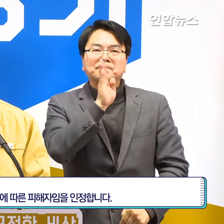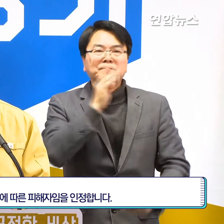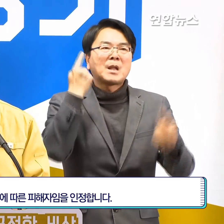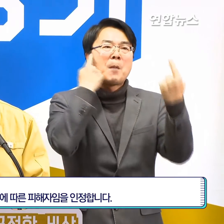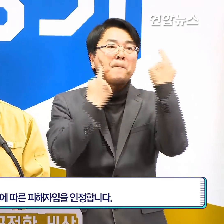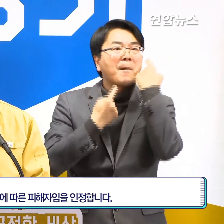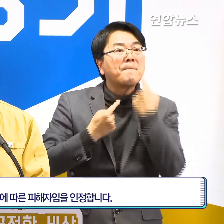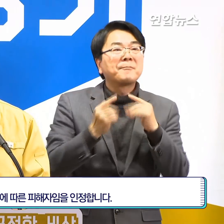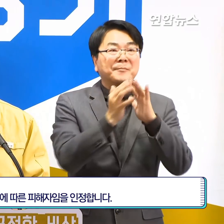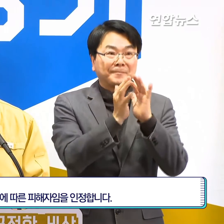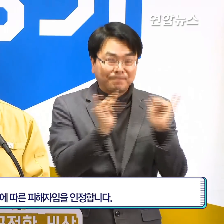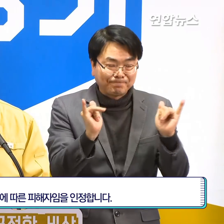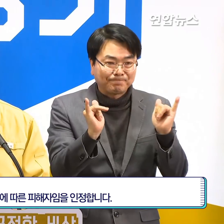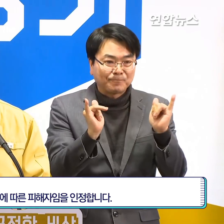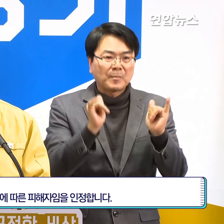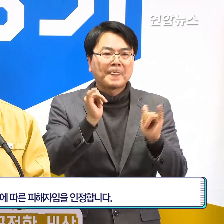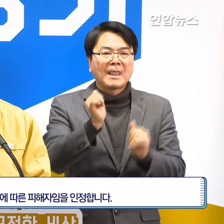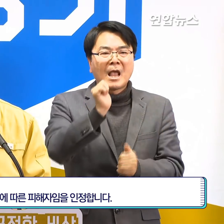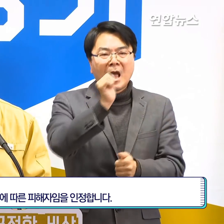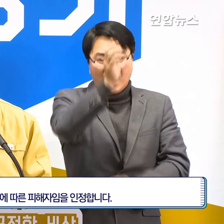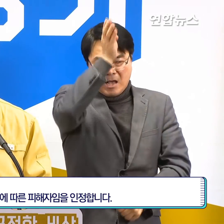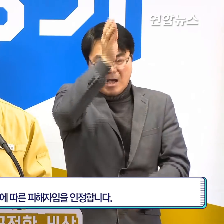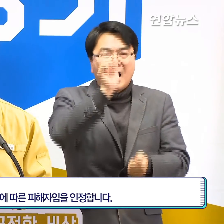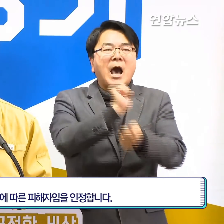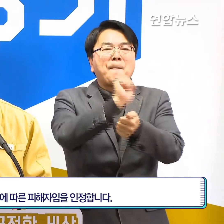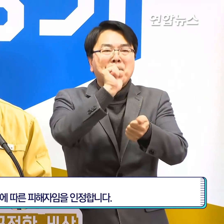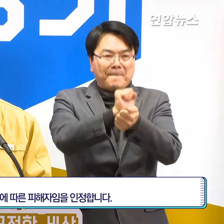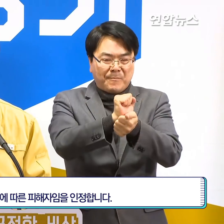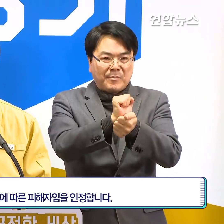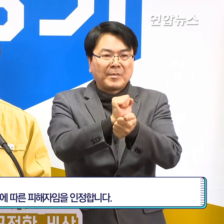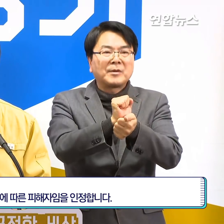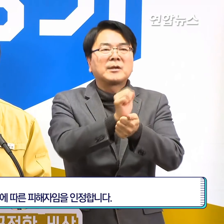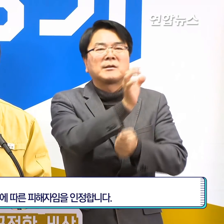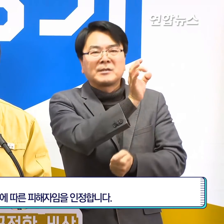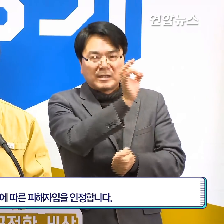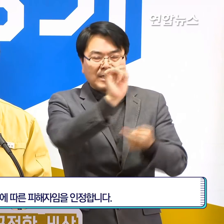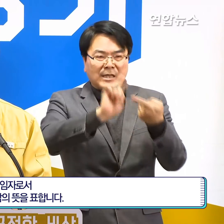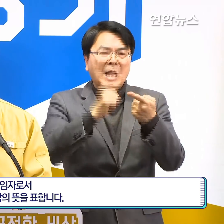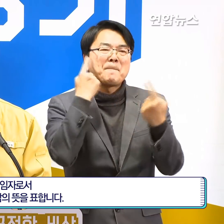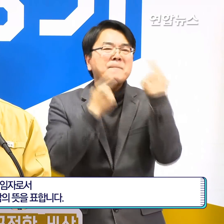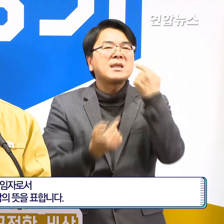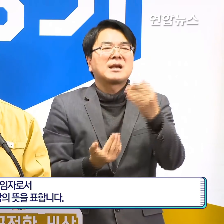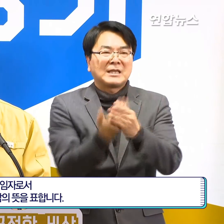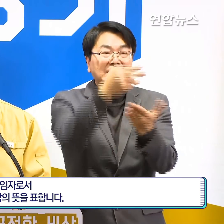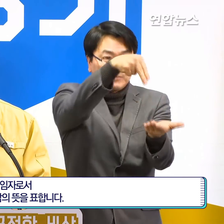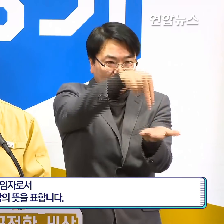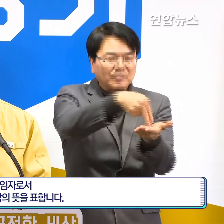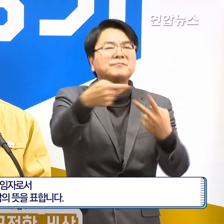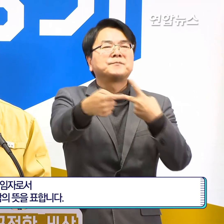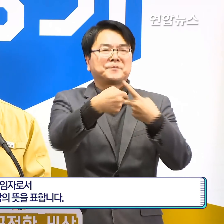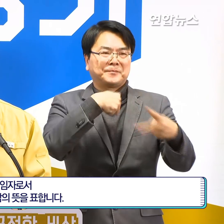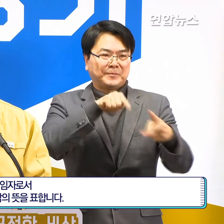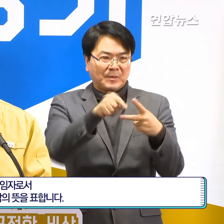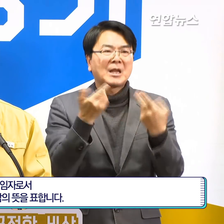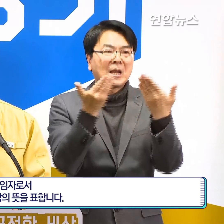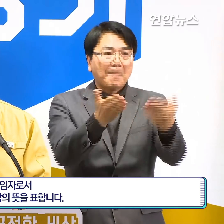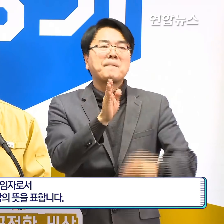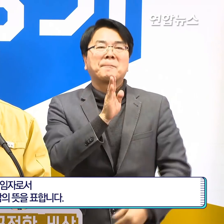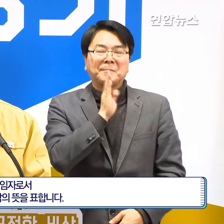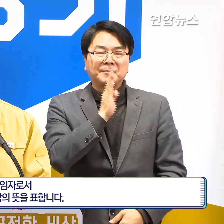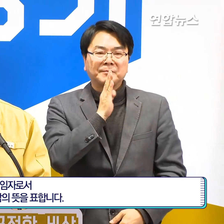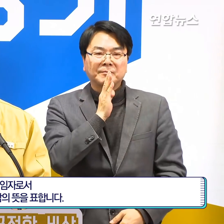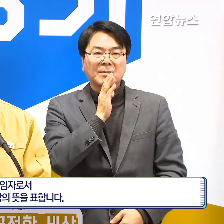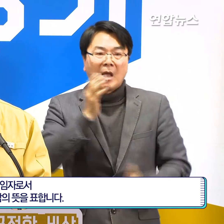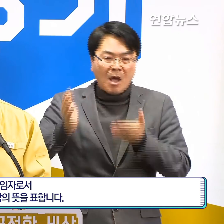아니고 감염병에 따른 피해자임을 인정합니다. 도민의 건강과 안전을